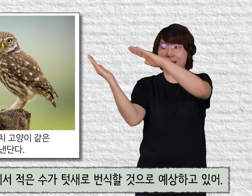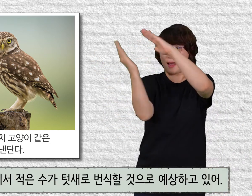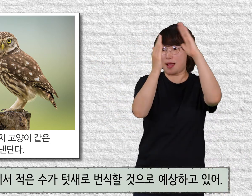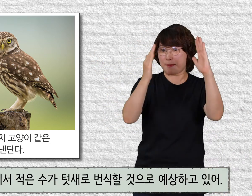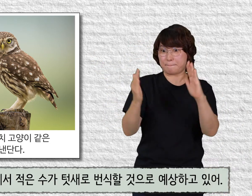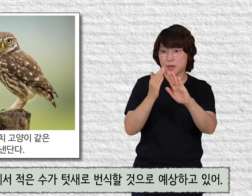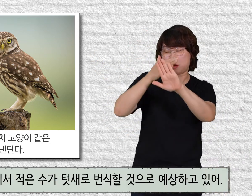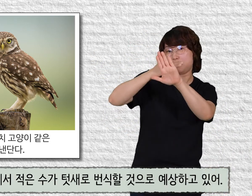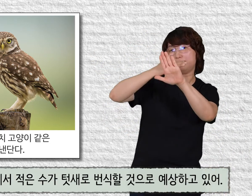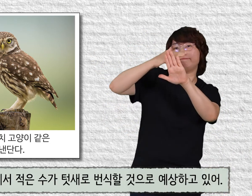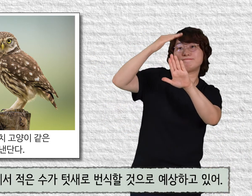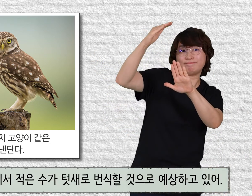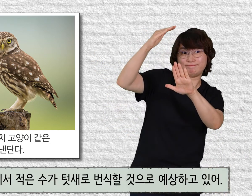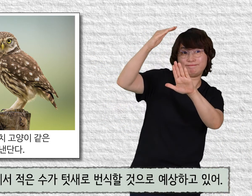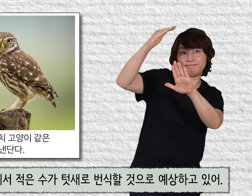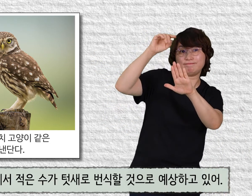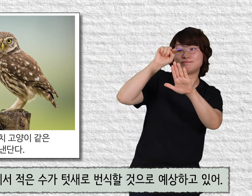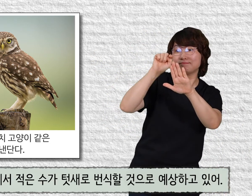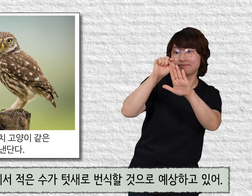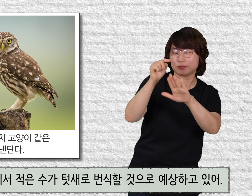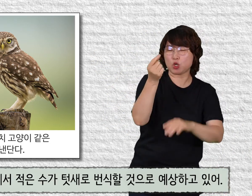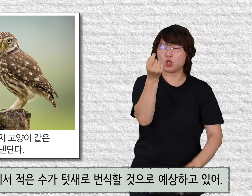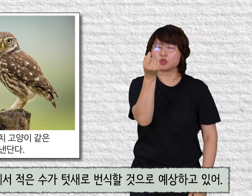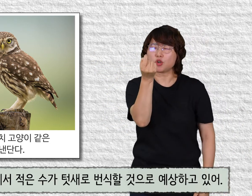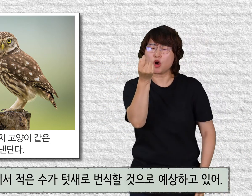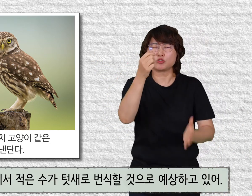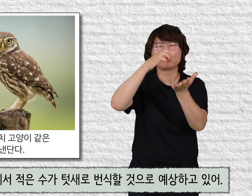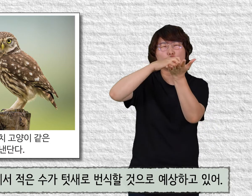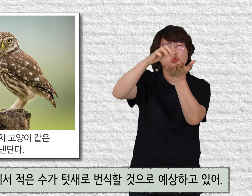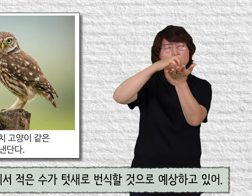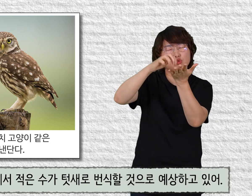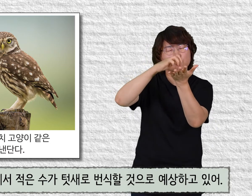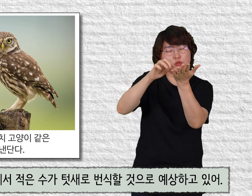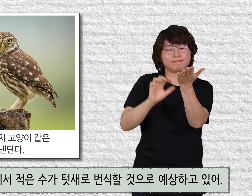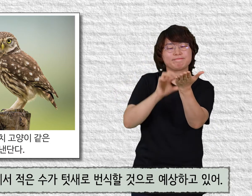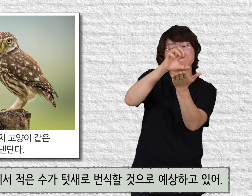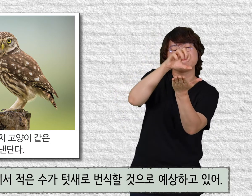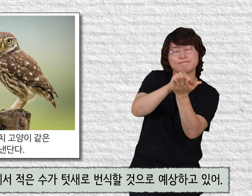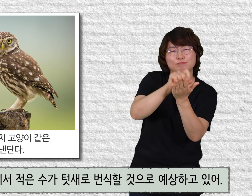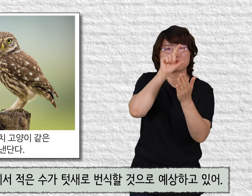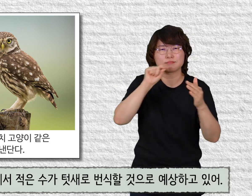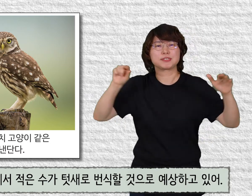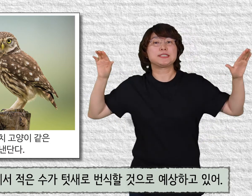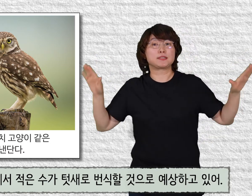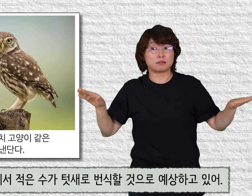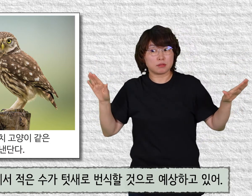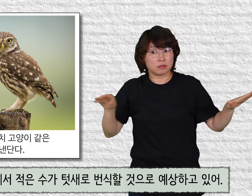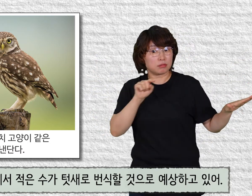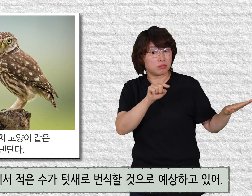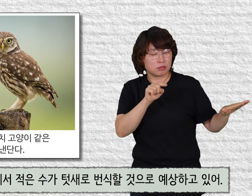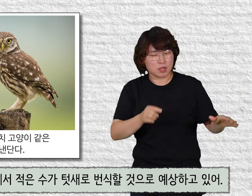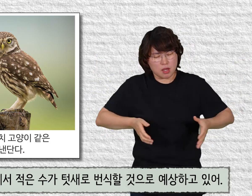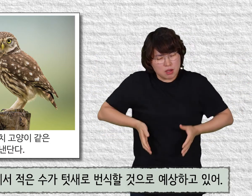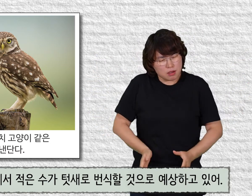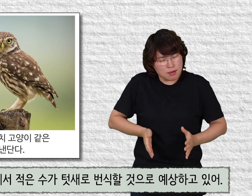한반도 중부 이북에서 적은 수가 텃새로 번식할 것으로 예상하고 있어.